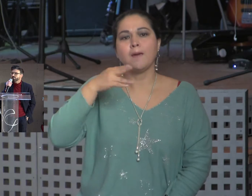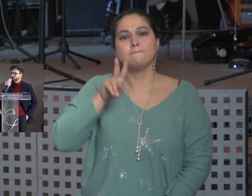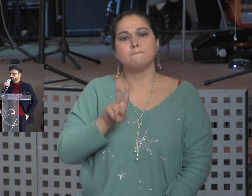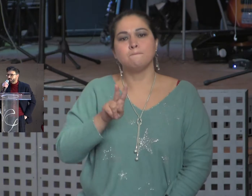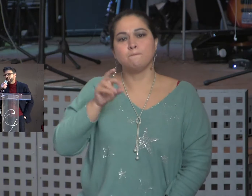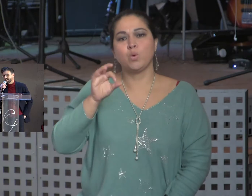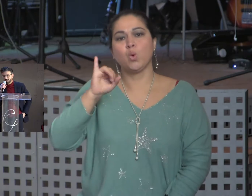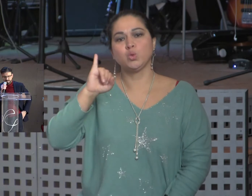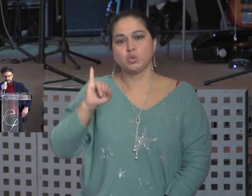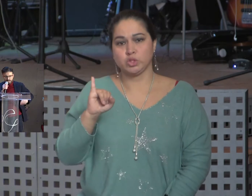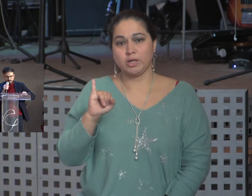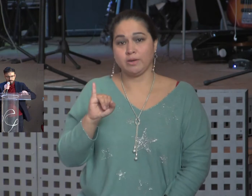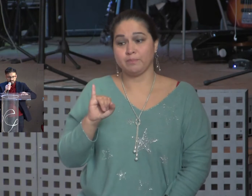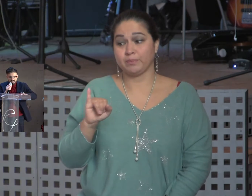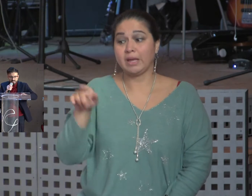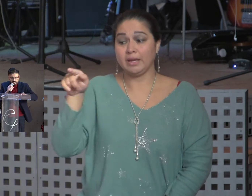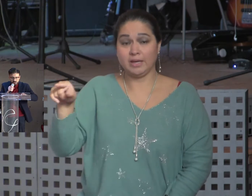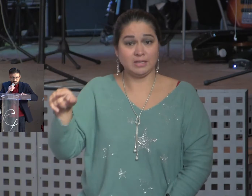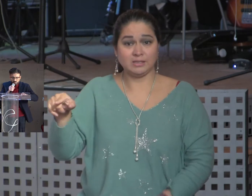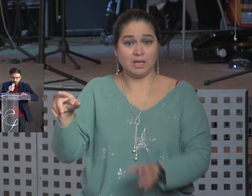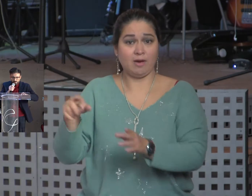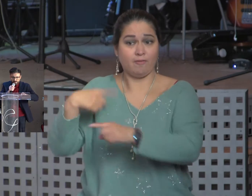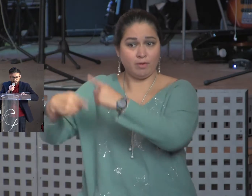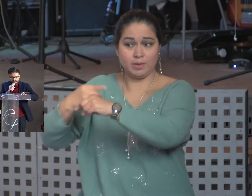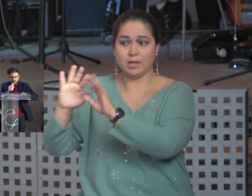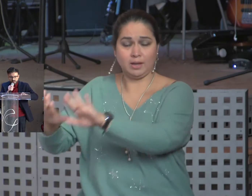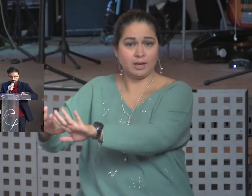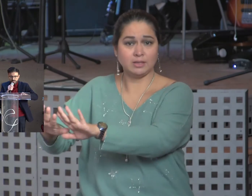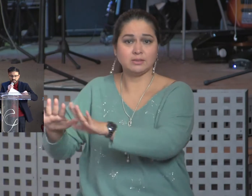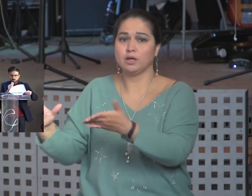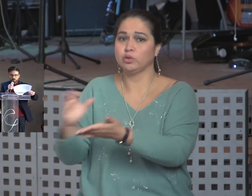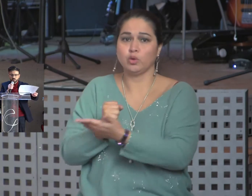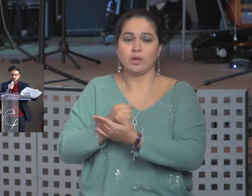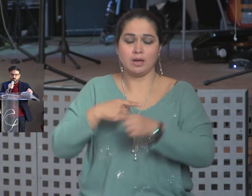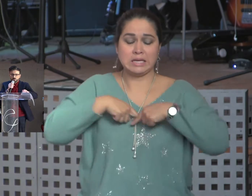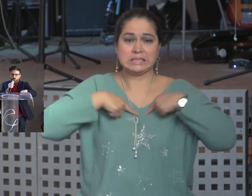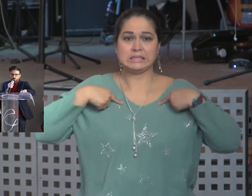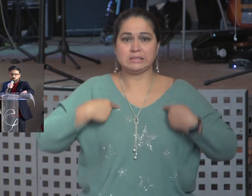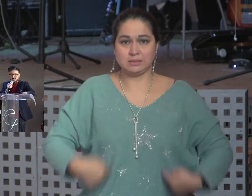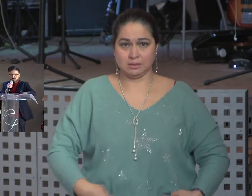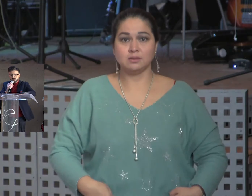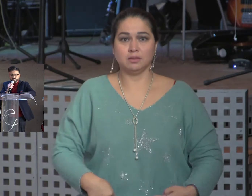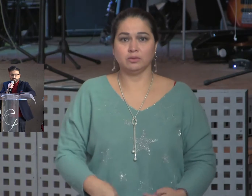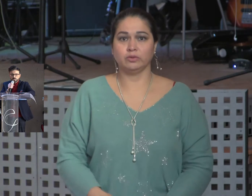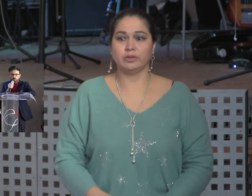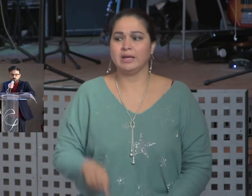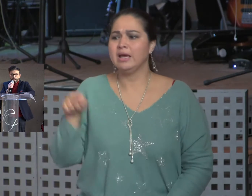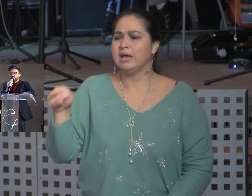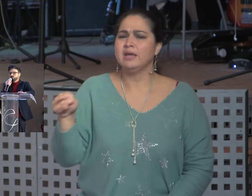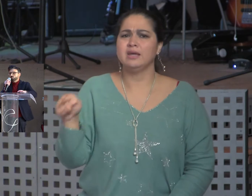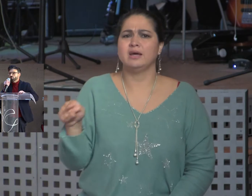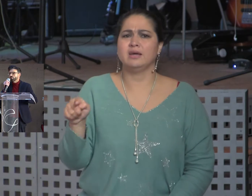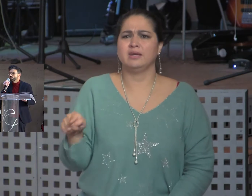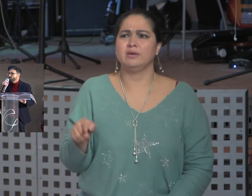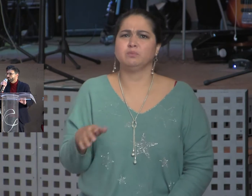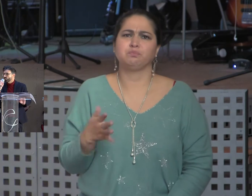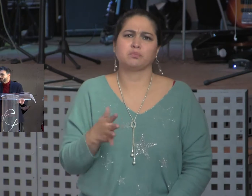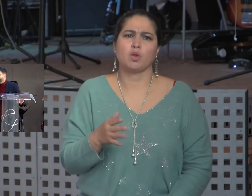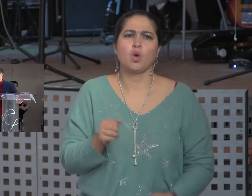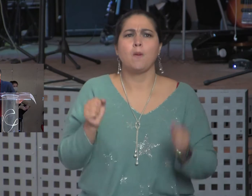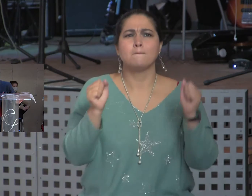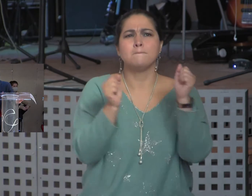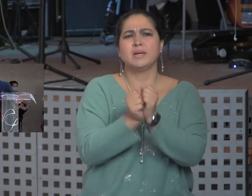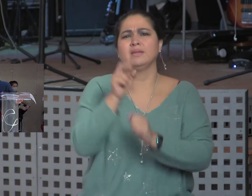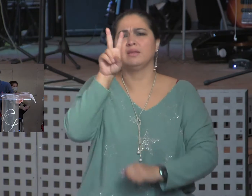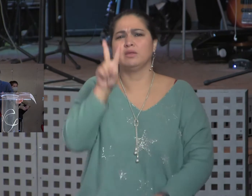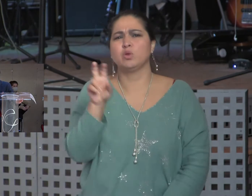linaje sacerdotal, además, y estuvo ejerciendo durante 22 años como